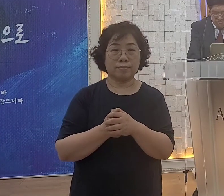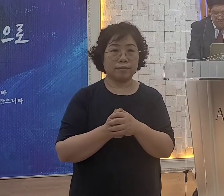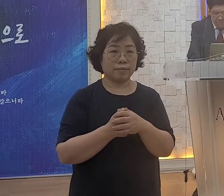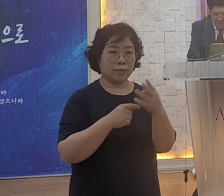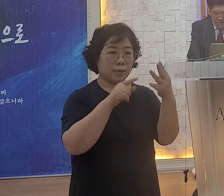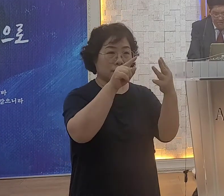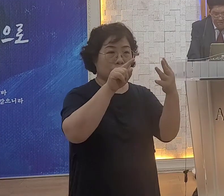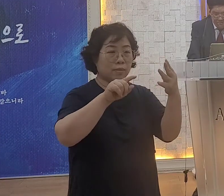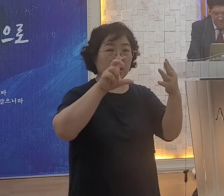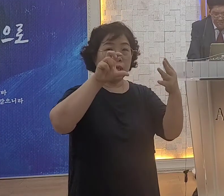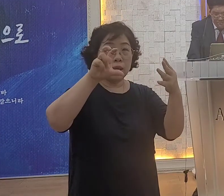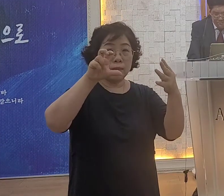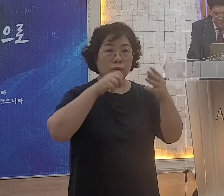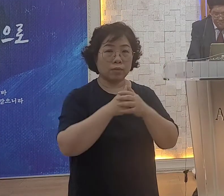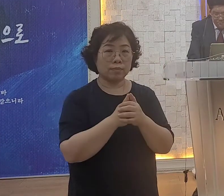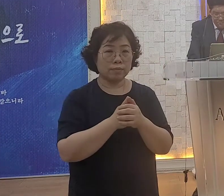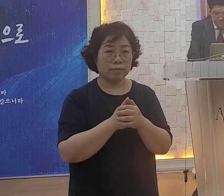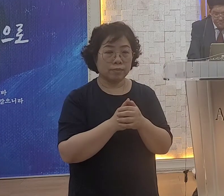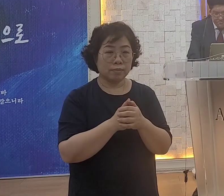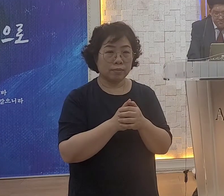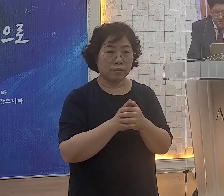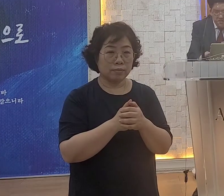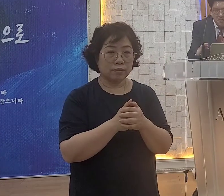찾으셨어요? 뭘까요?